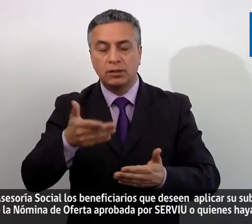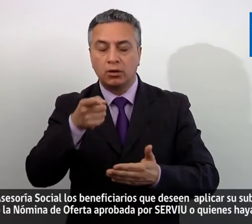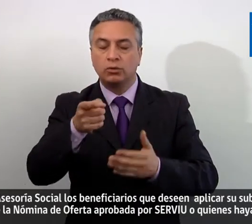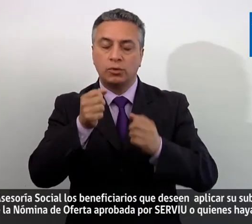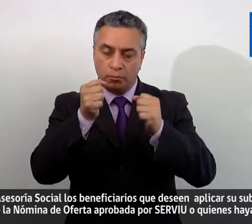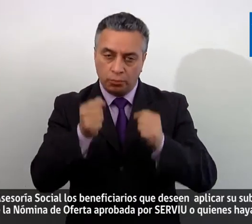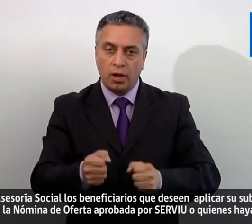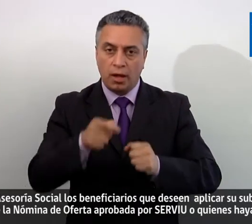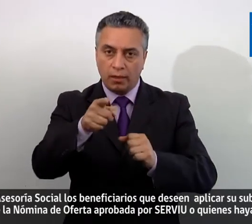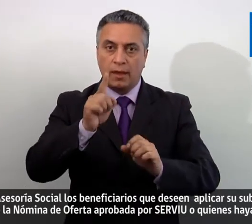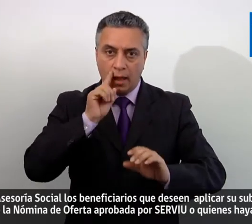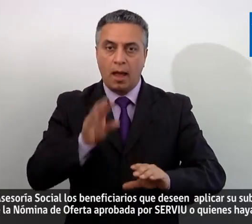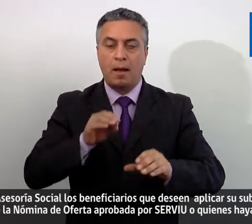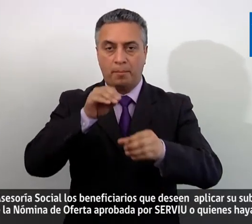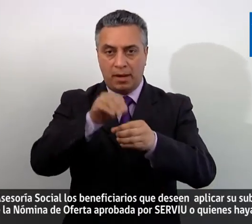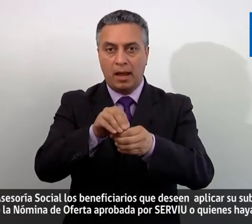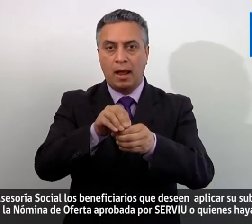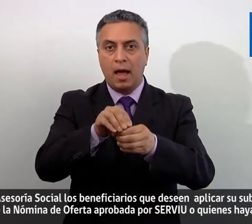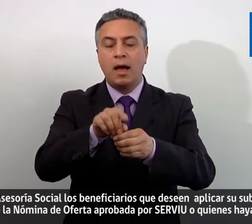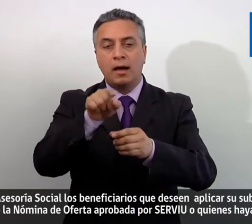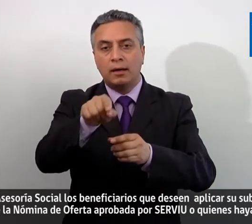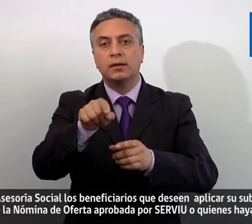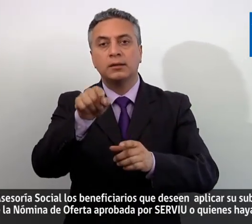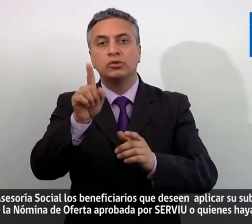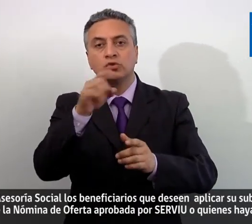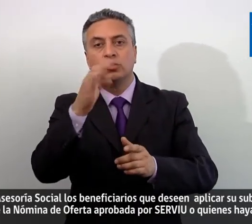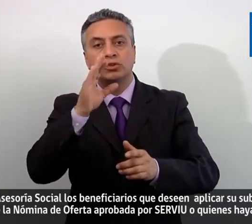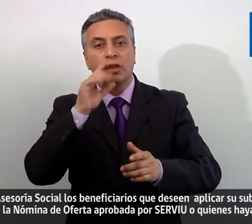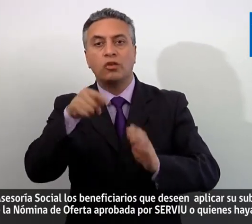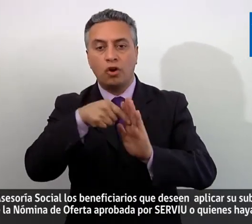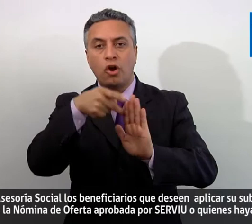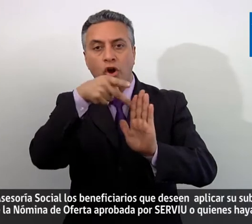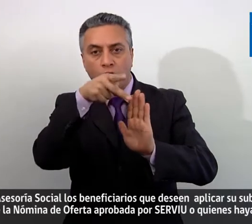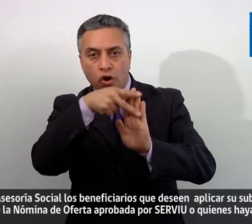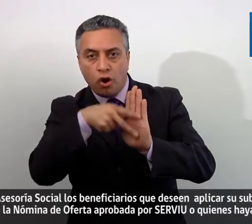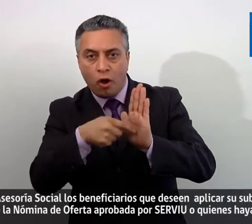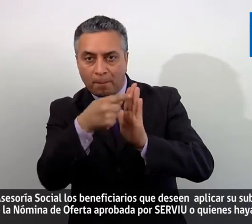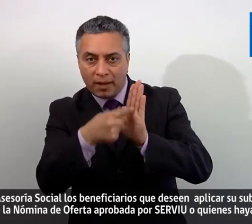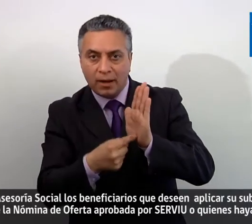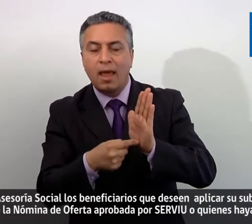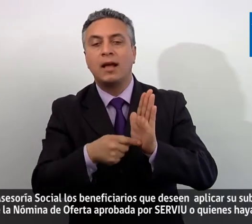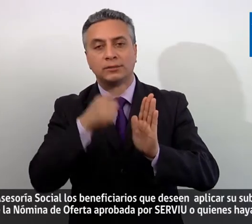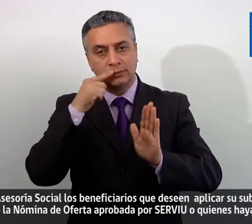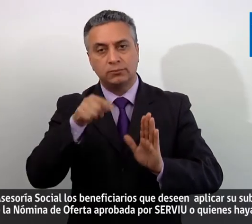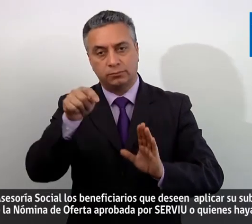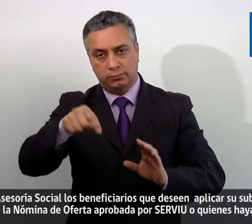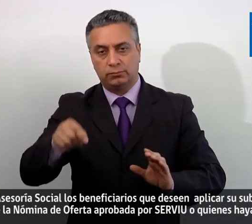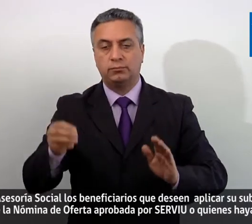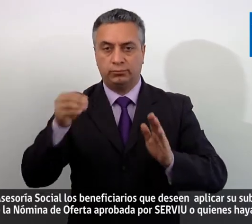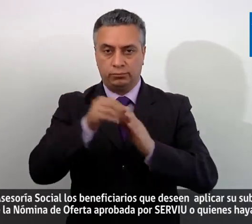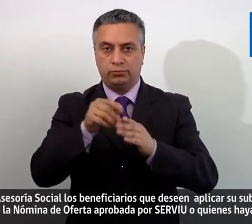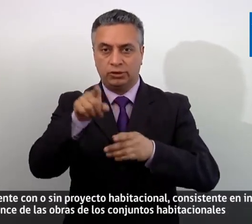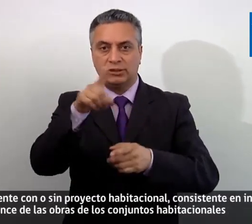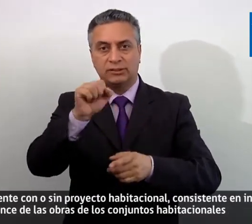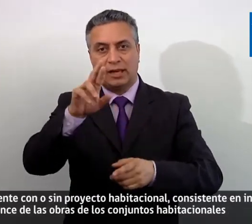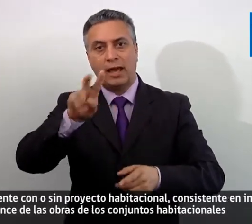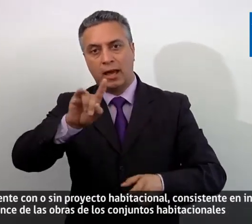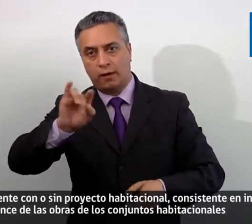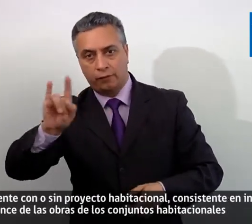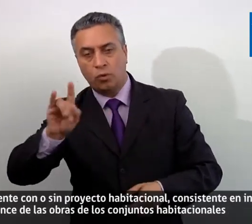que deseen aplicar su subsidio en una vivienda de la nómina de oferta aprobada por Serviu o quienes hayan postulado colectivamente con o sin